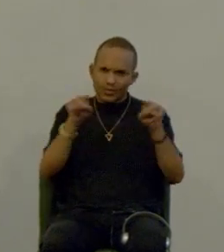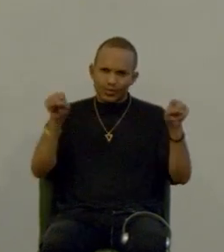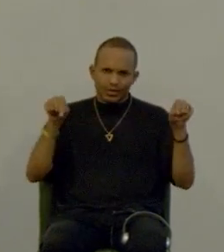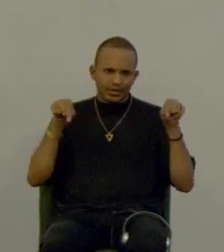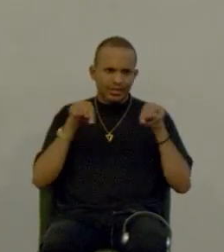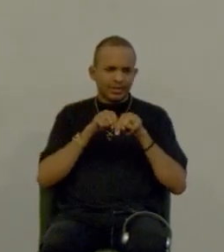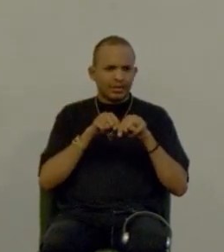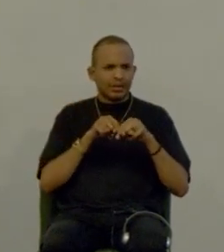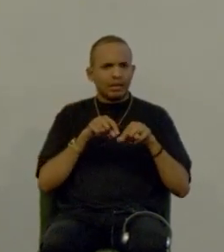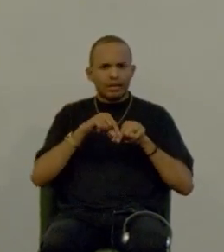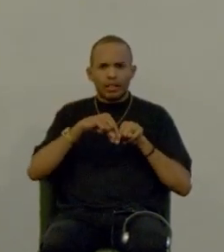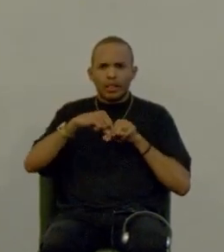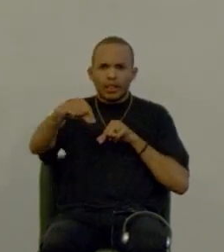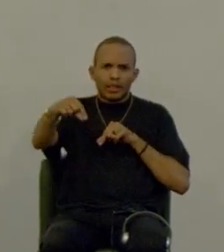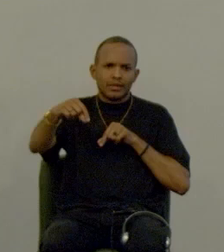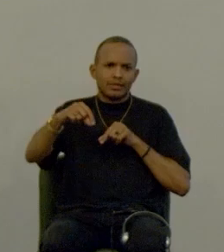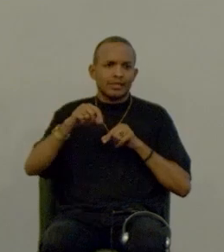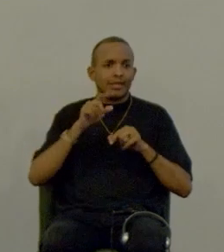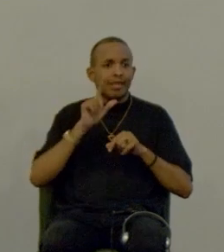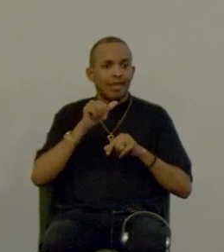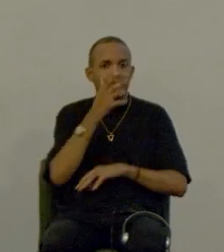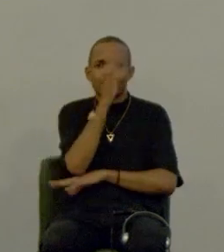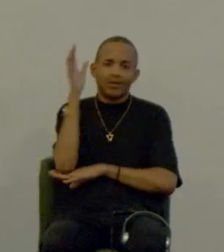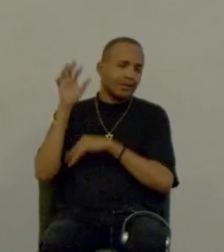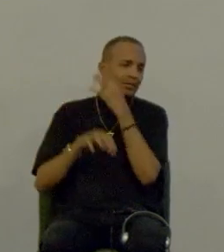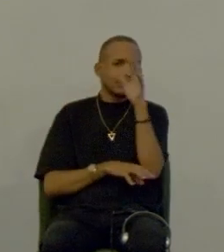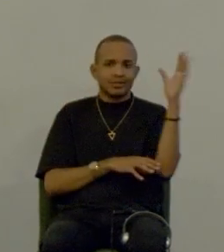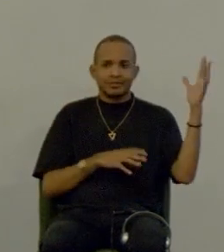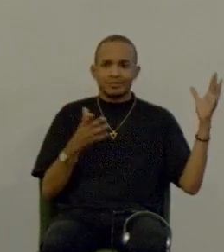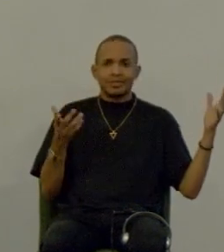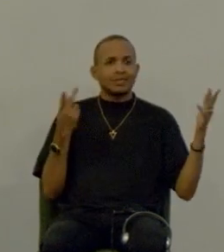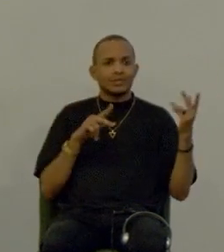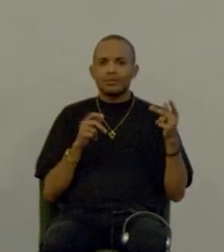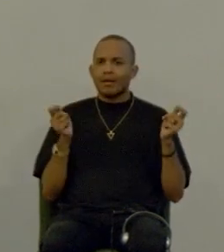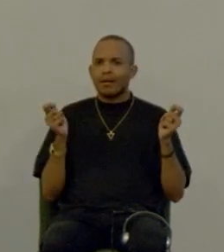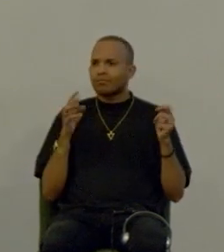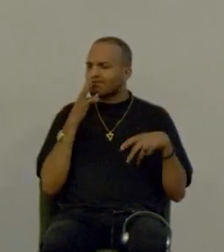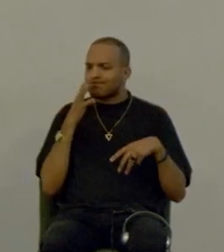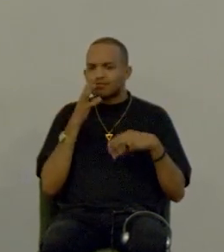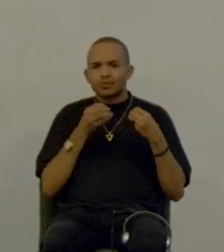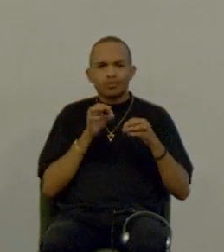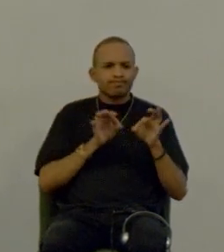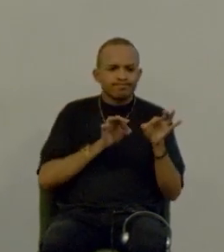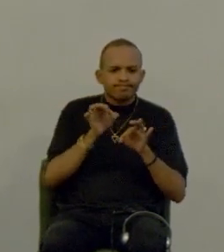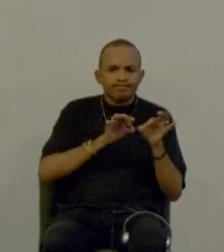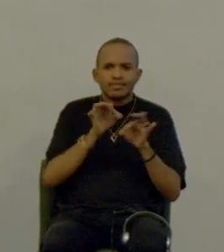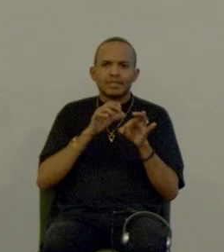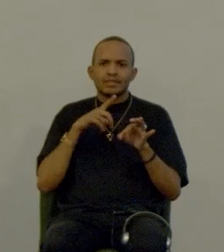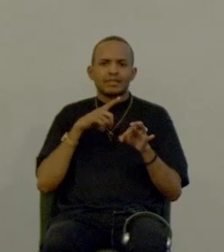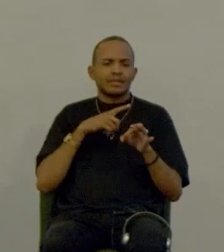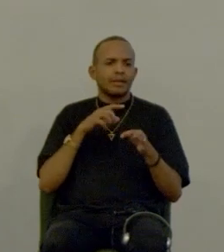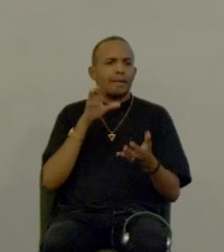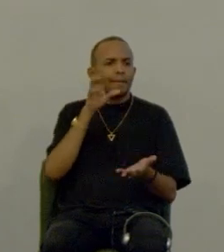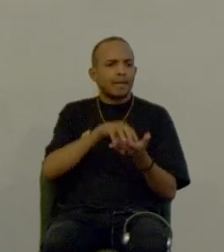como esse, uma linha reta, num lugar que era coberto por floresta, ou um círculo, né? É uma capacidade interessante de mapear e de fazer, né, essas